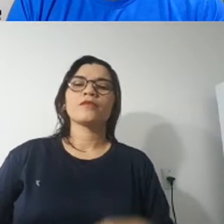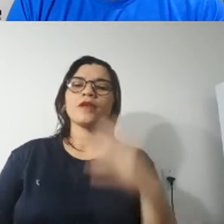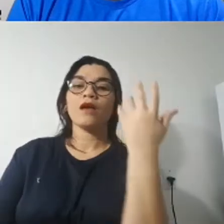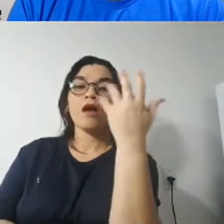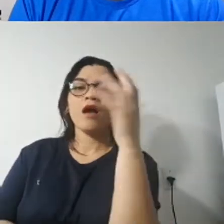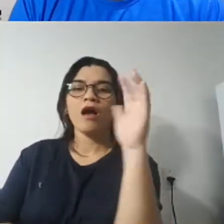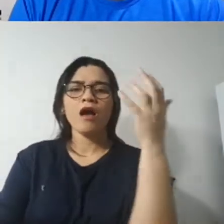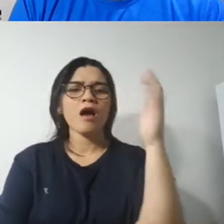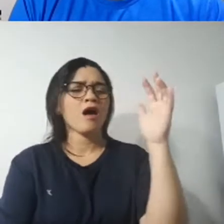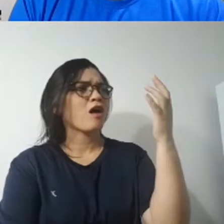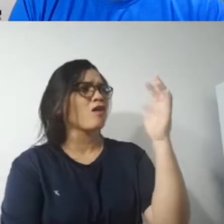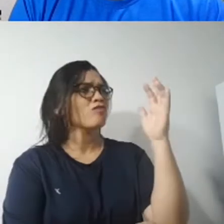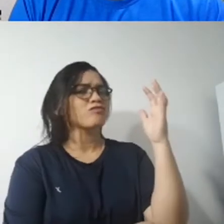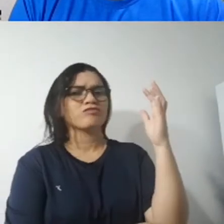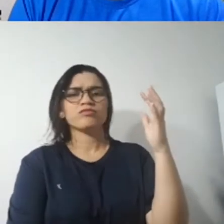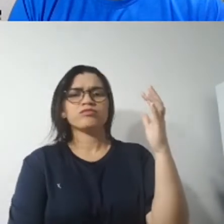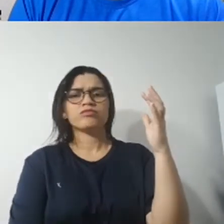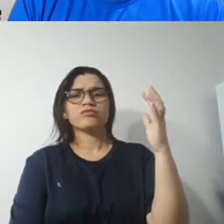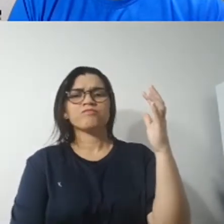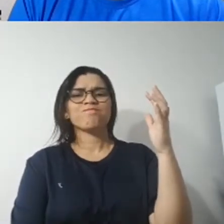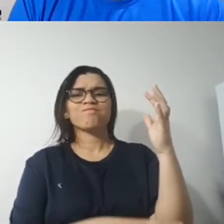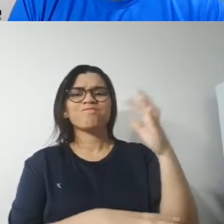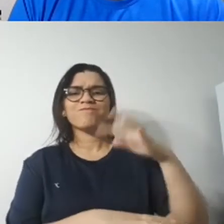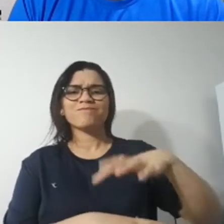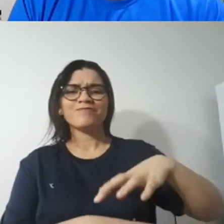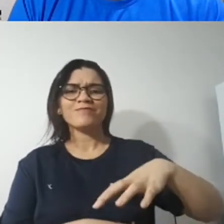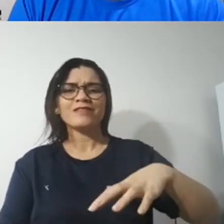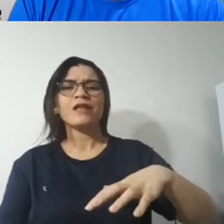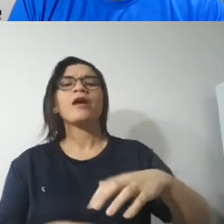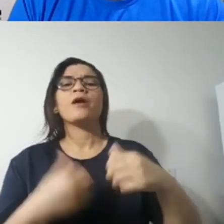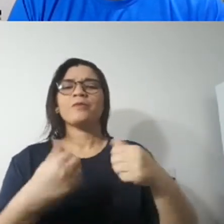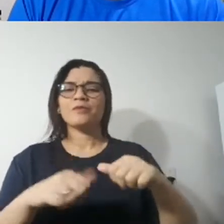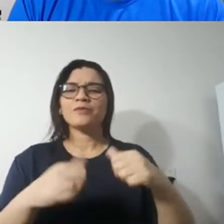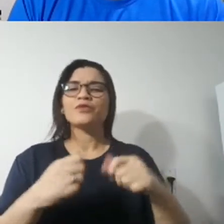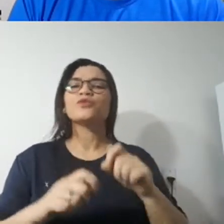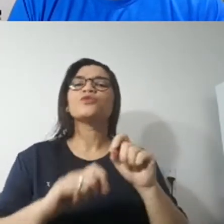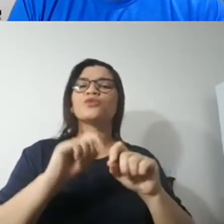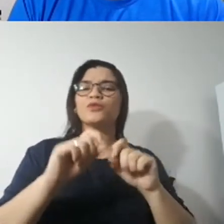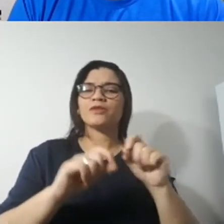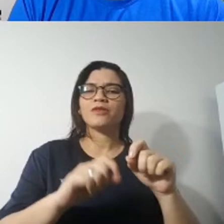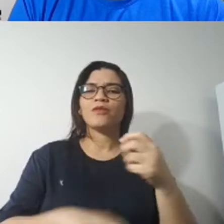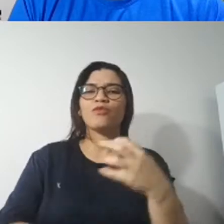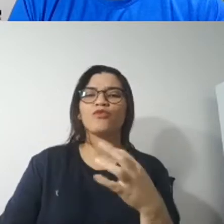É porque eu amo ao meu Senhor.